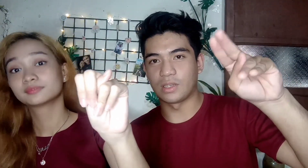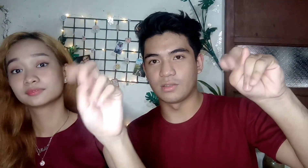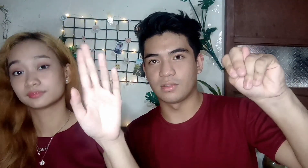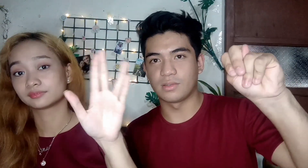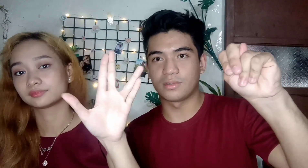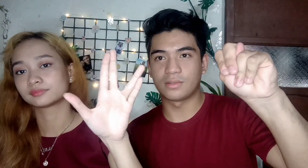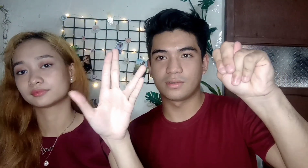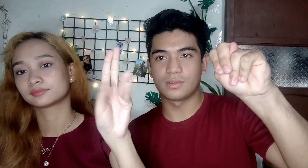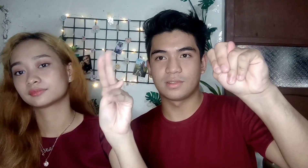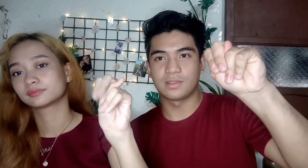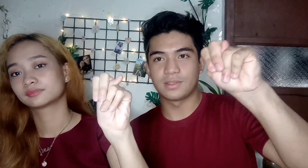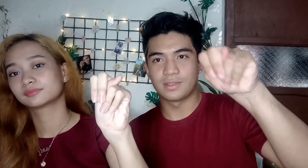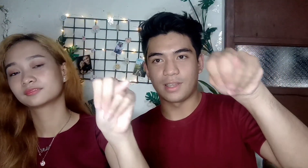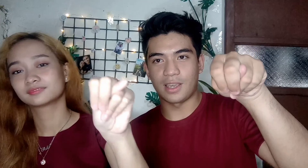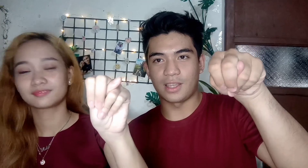yun. And...